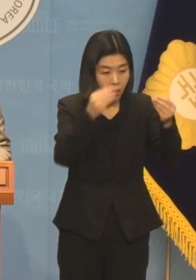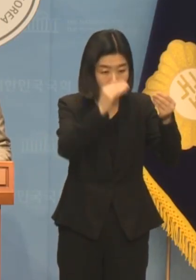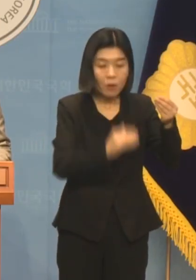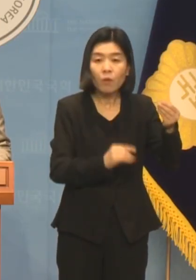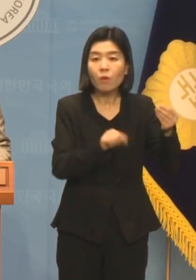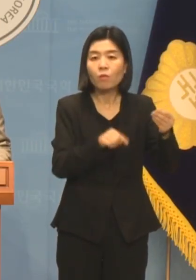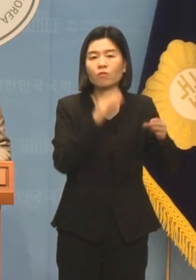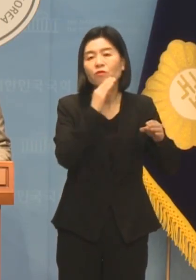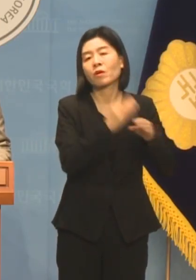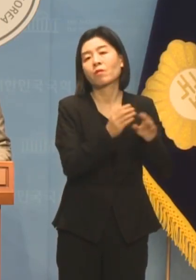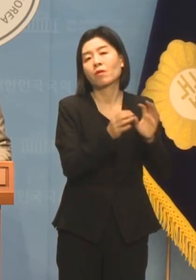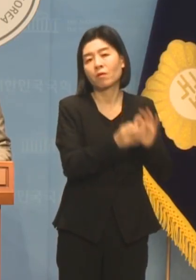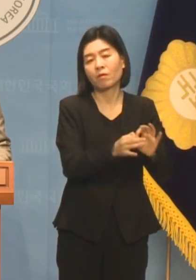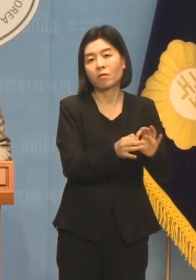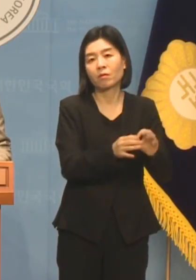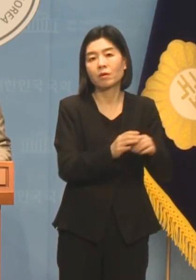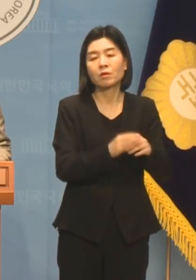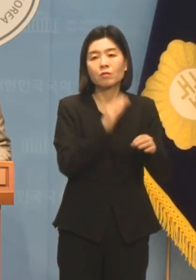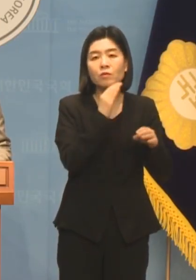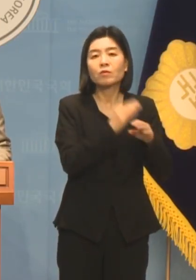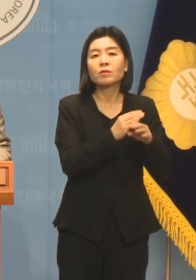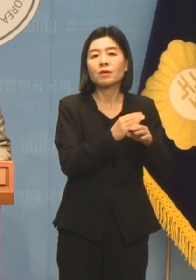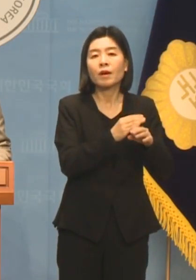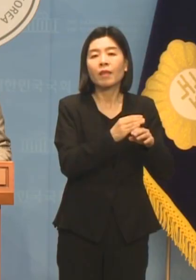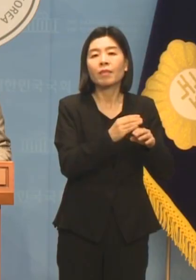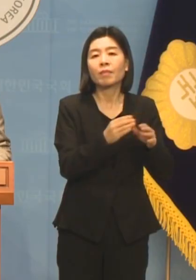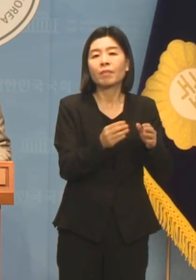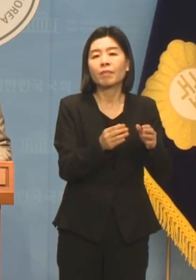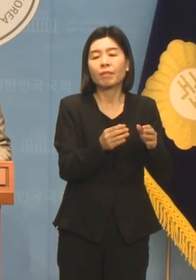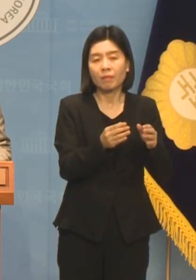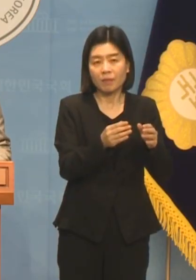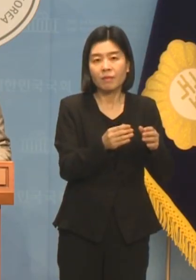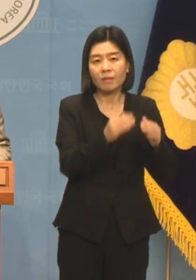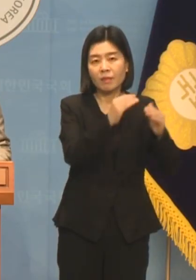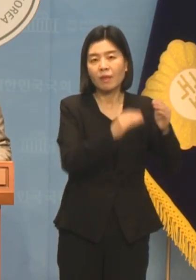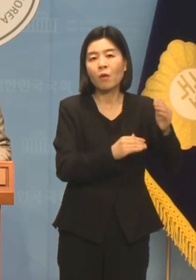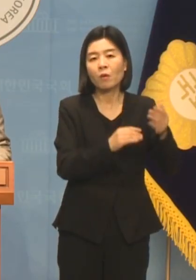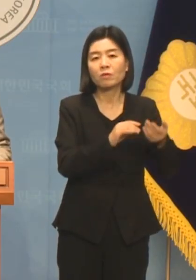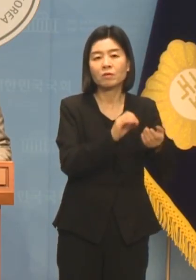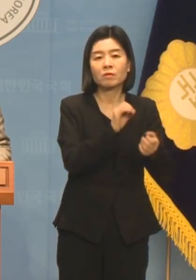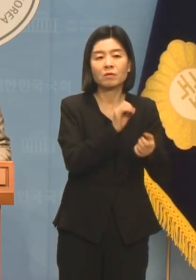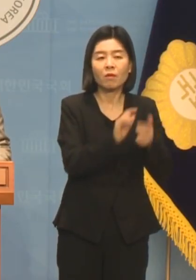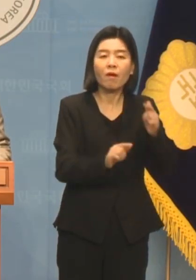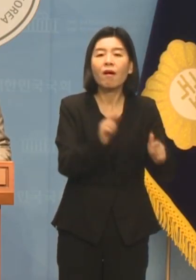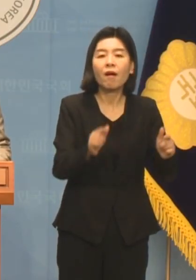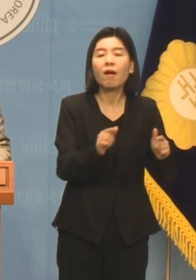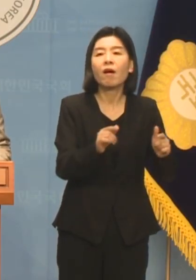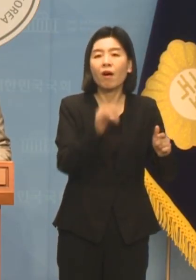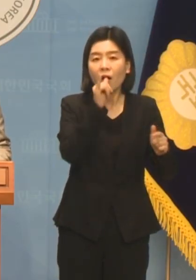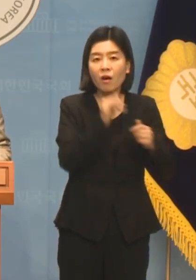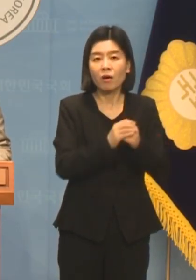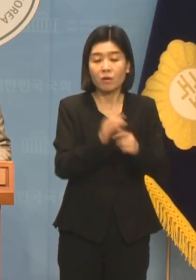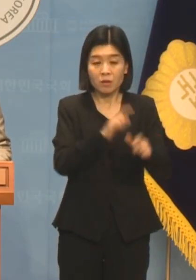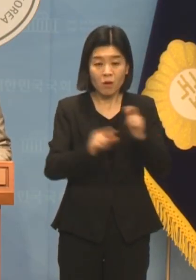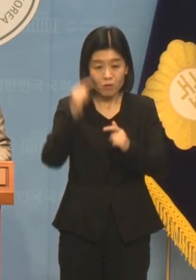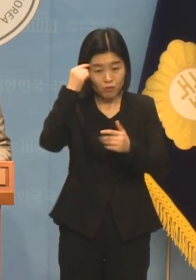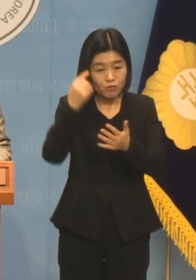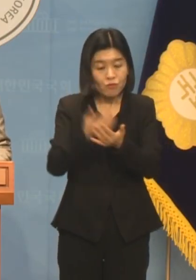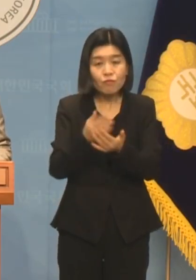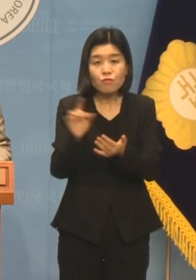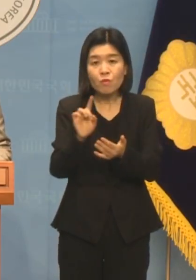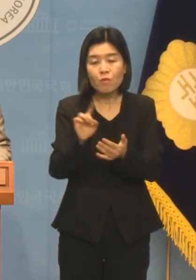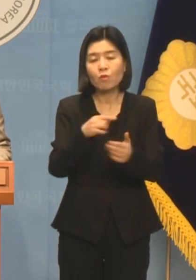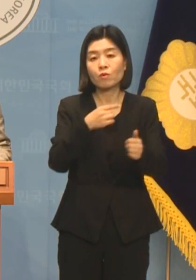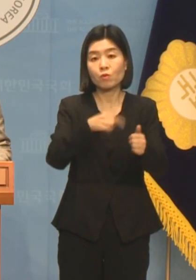보면은 북한 바로 알기, 북에 대한 선입견 등으로 엉뚱하게 바뀌어 있습니다. 더욱 충격적인 것은